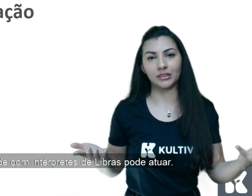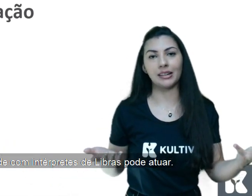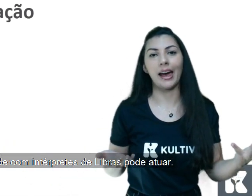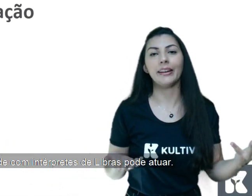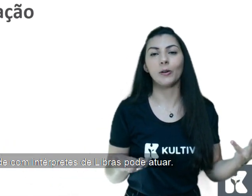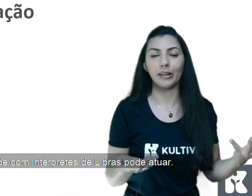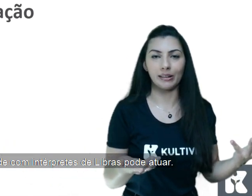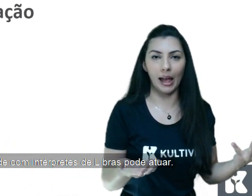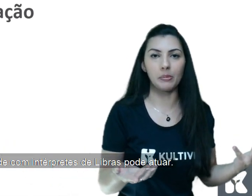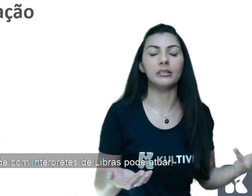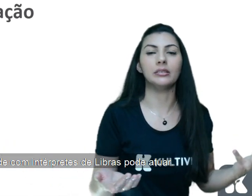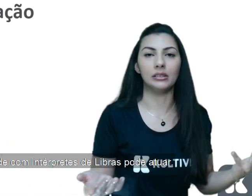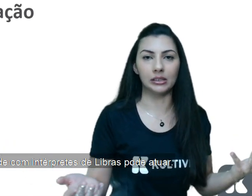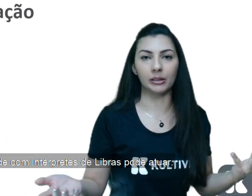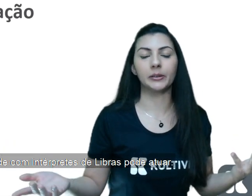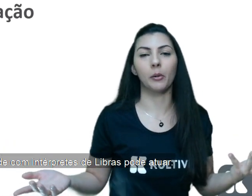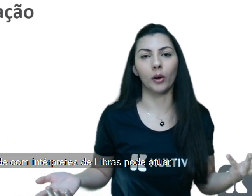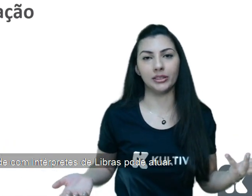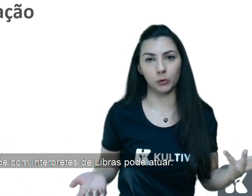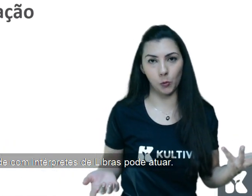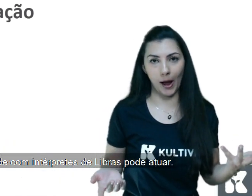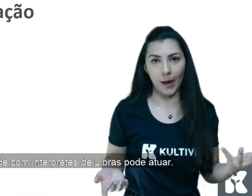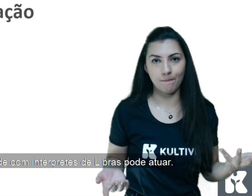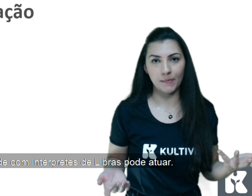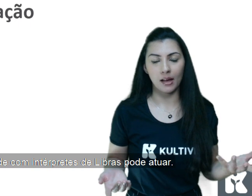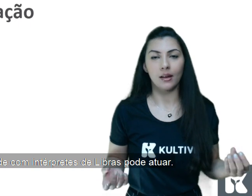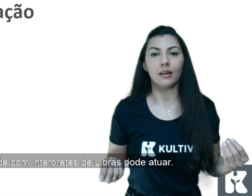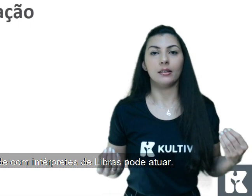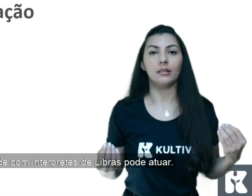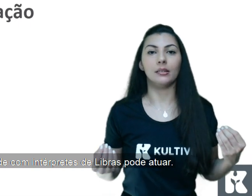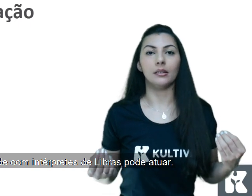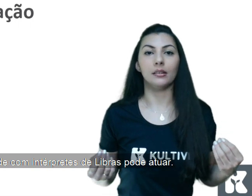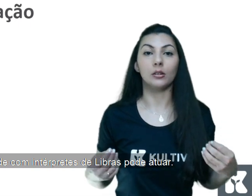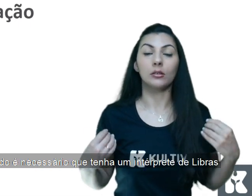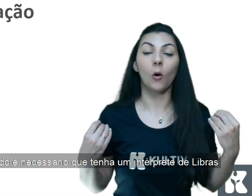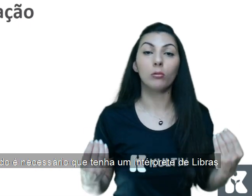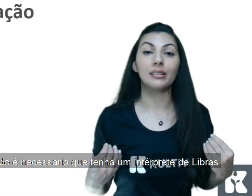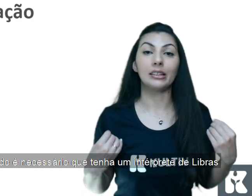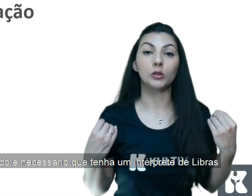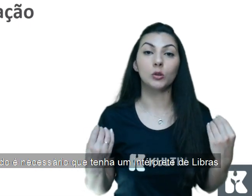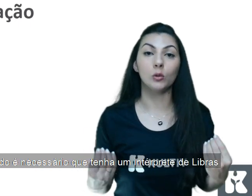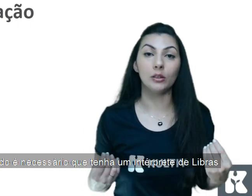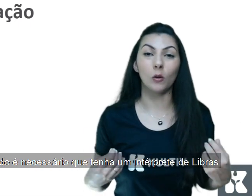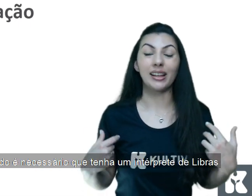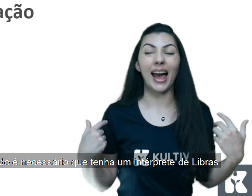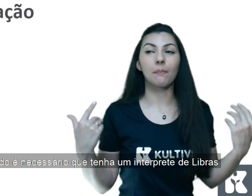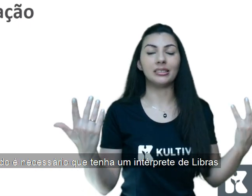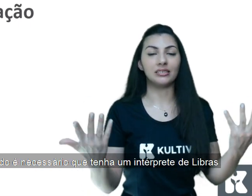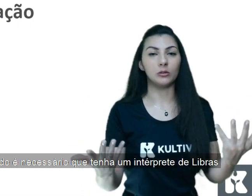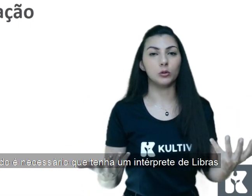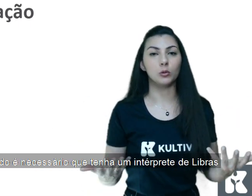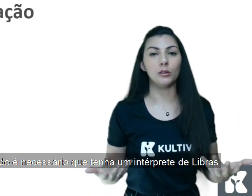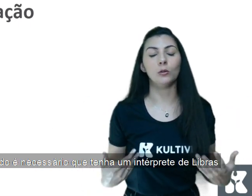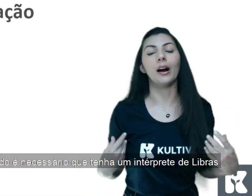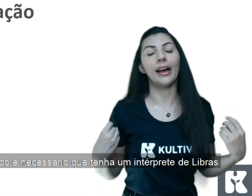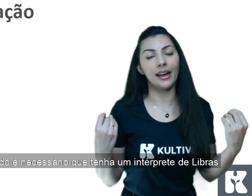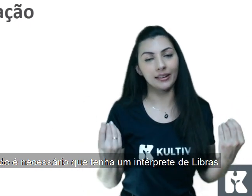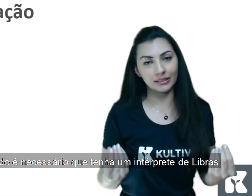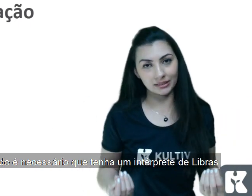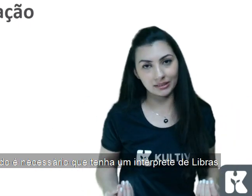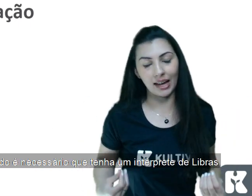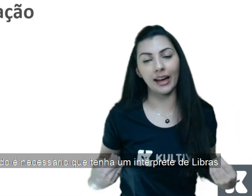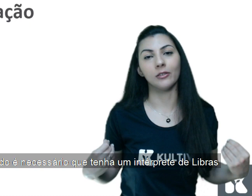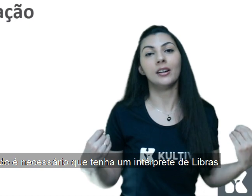da sociedade que o intérprete de Libras pode atuar. E onde tem surdo, onde há a presença do surdo,